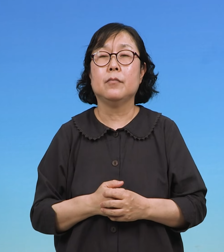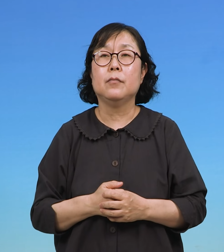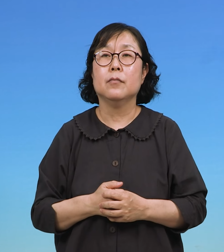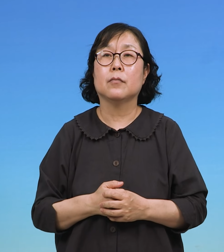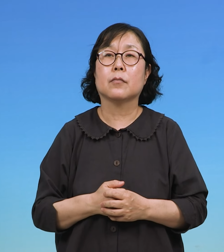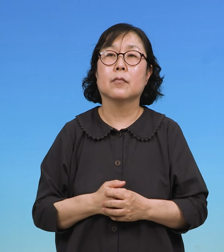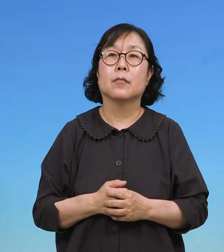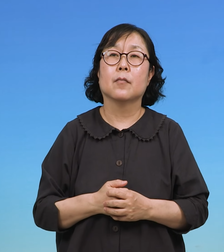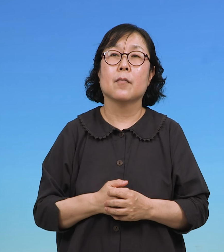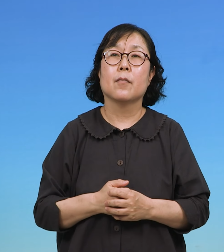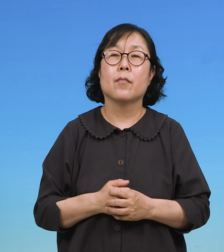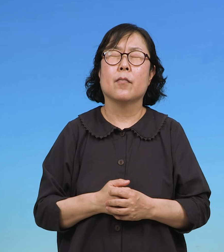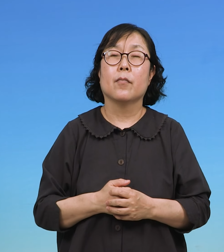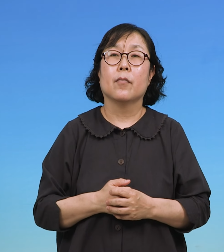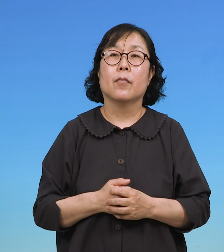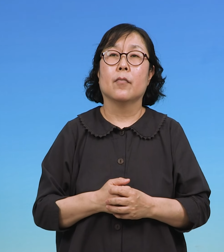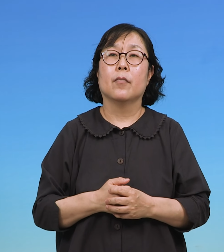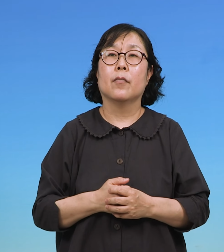원동력이 됐고요,